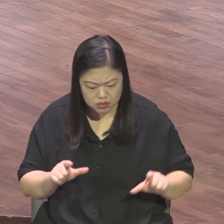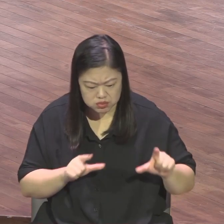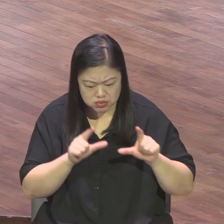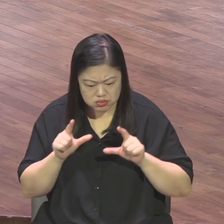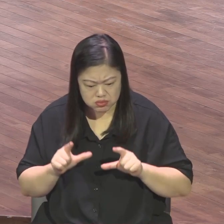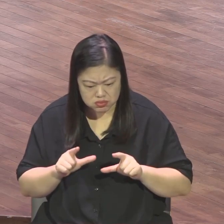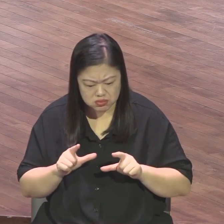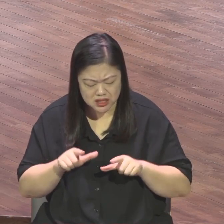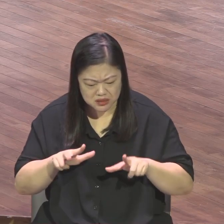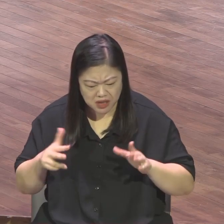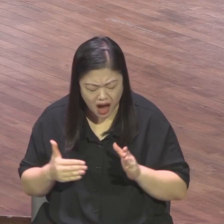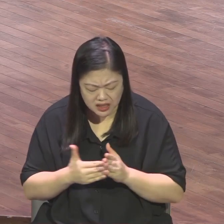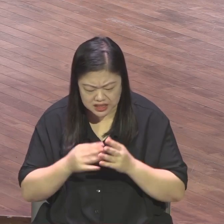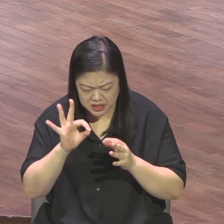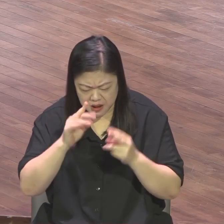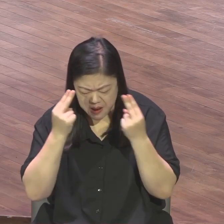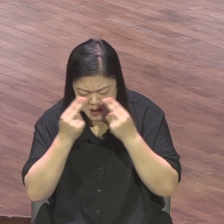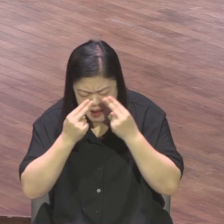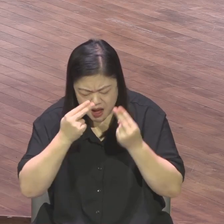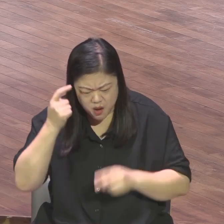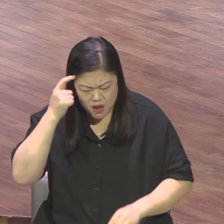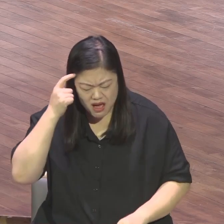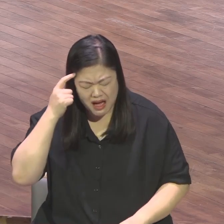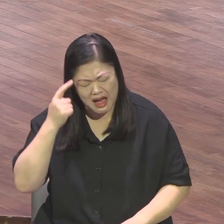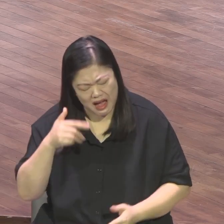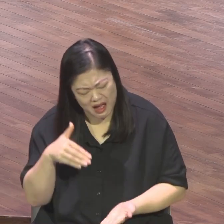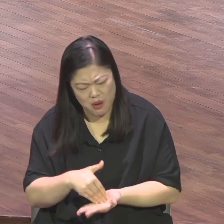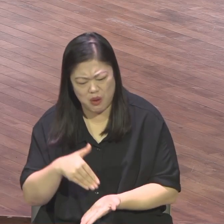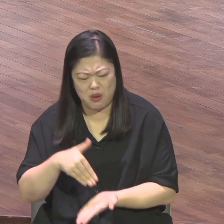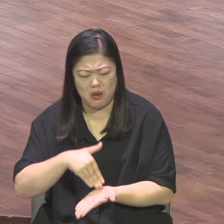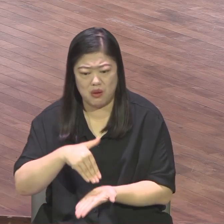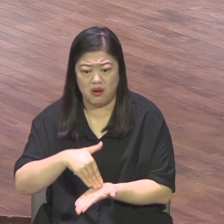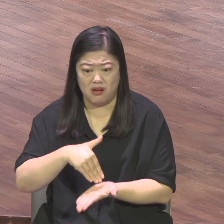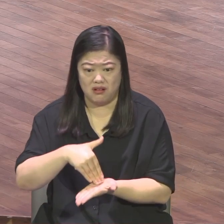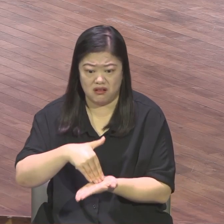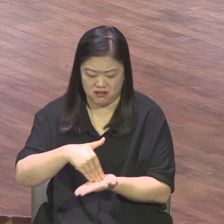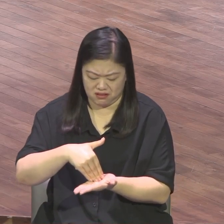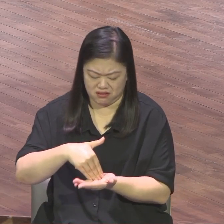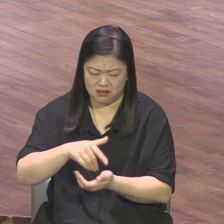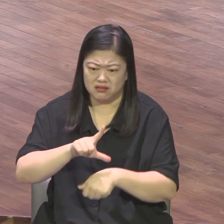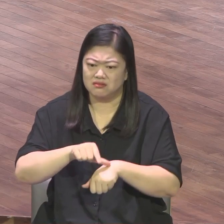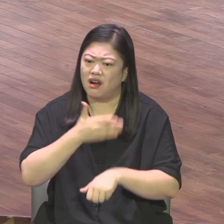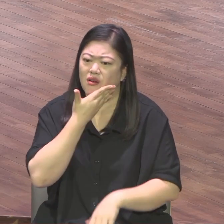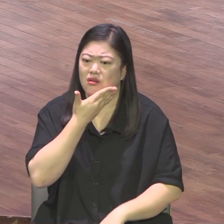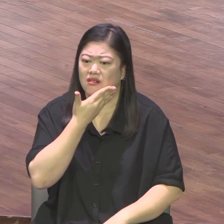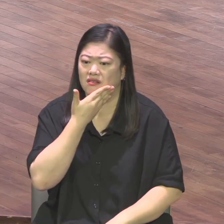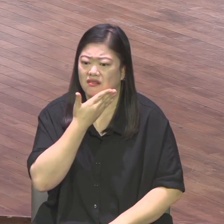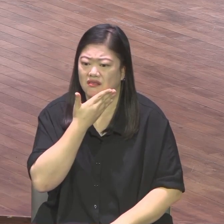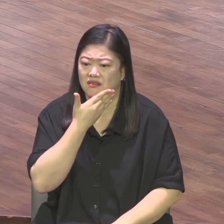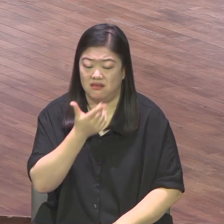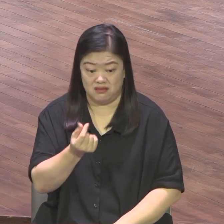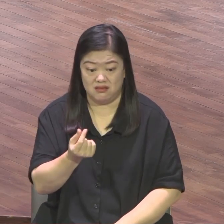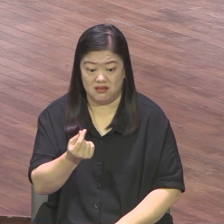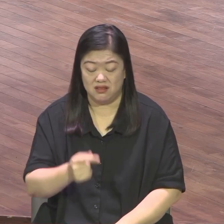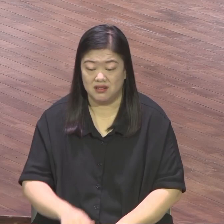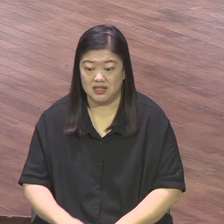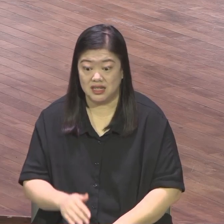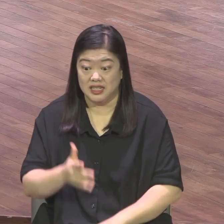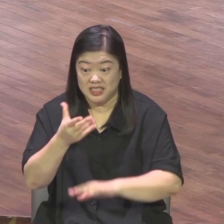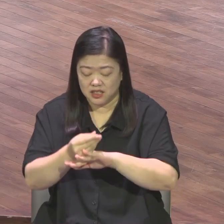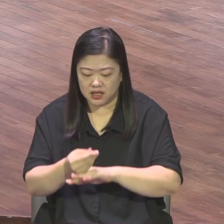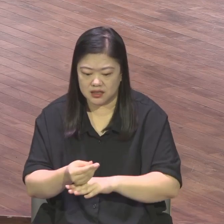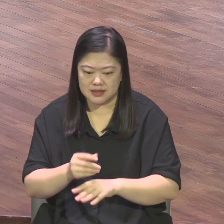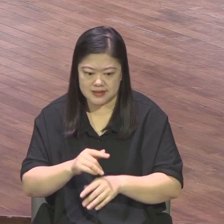내가 왜 이렇게 살았냐? 인생을 한 번밖에 없는 인생을 엄청나게 후회하면서 죽을 때 눈 감는